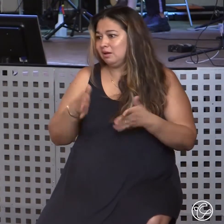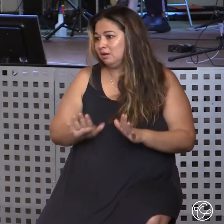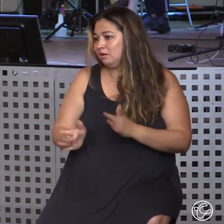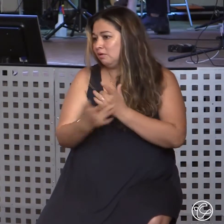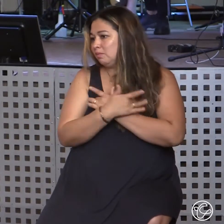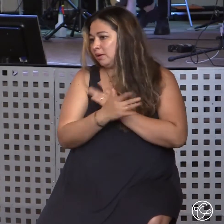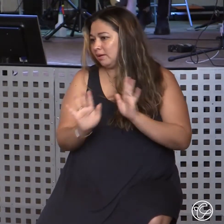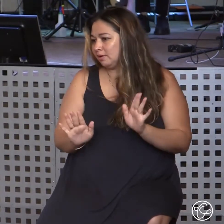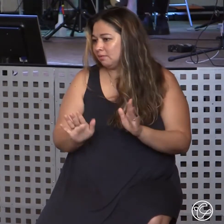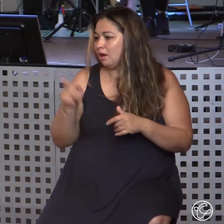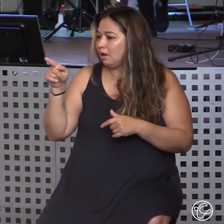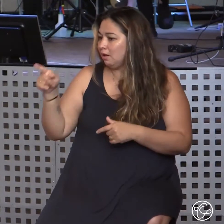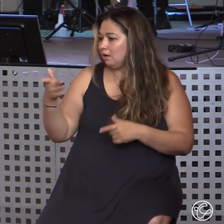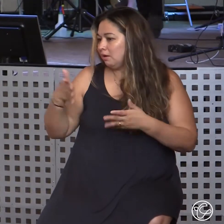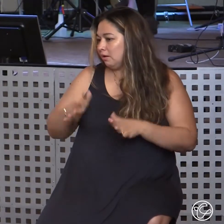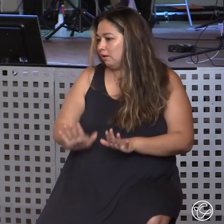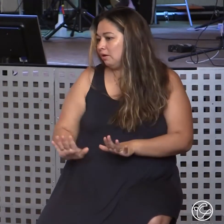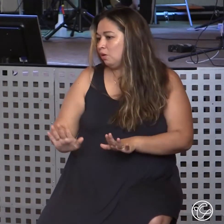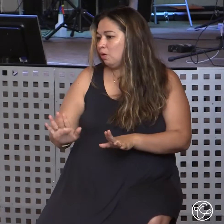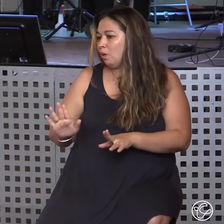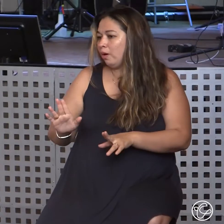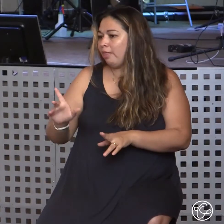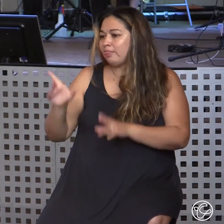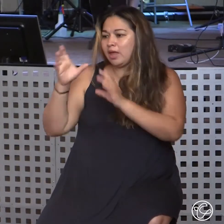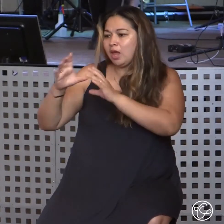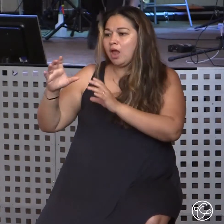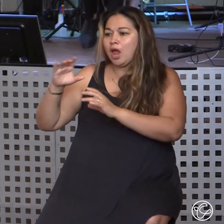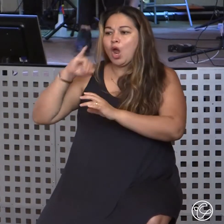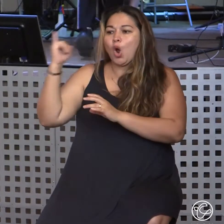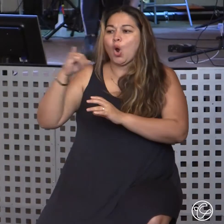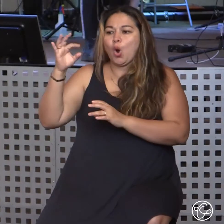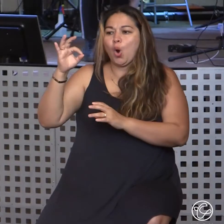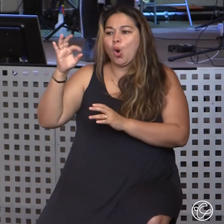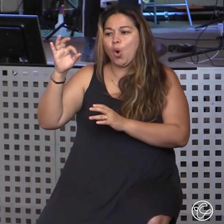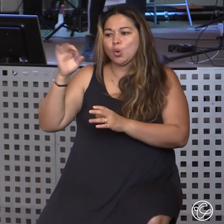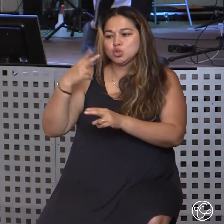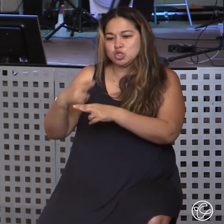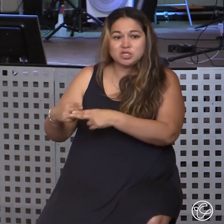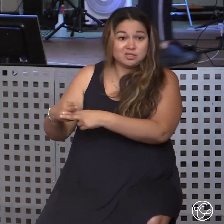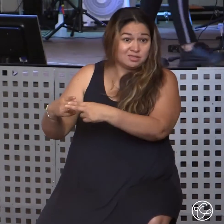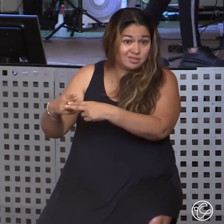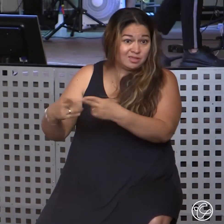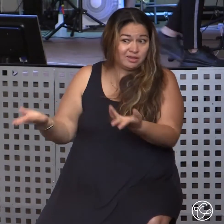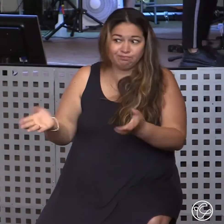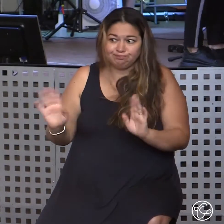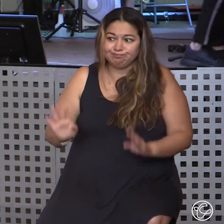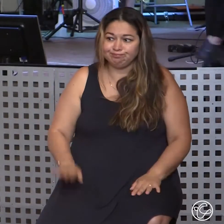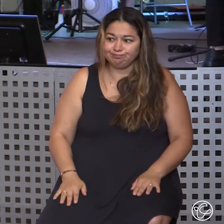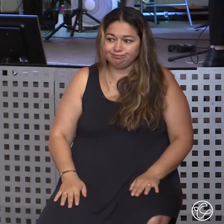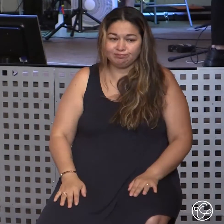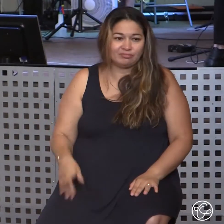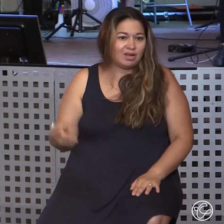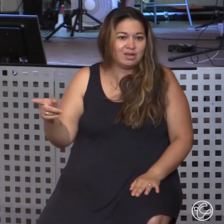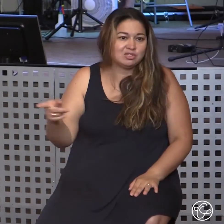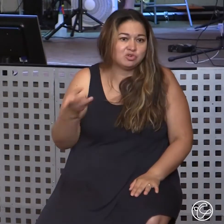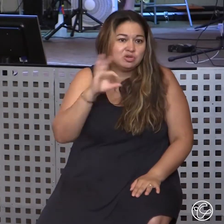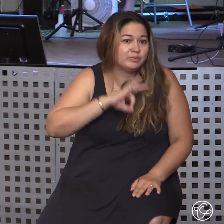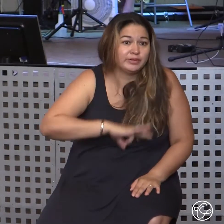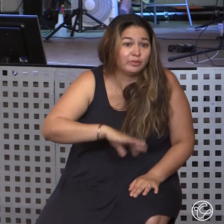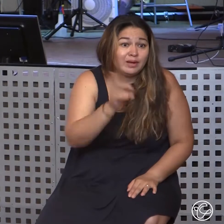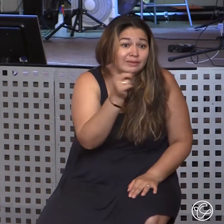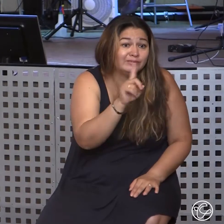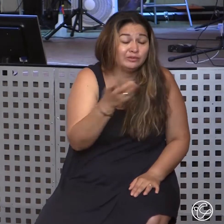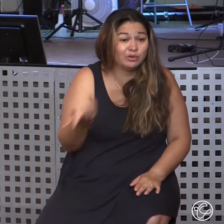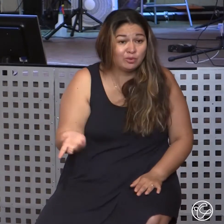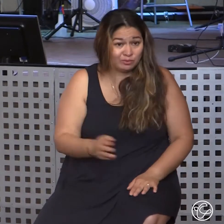espacio del más allá. Valga también la expresión. No se abre el espacio espiritual. Para yo abrir el espacio espiritual, tengo que